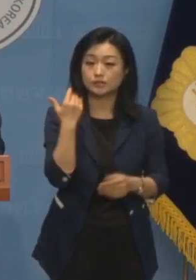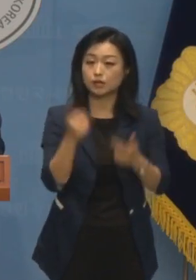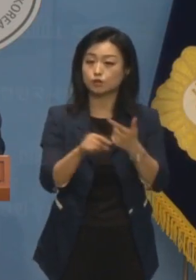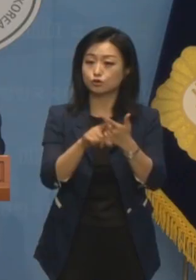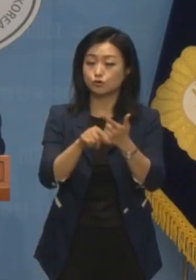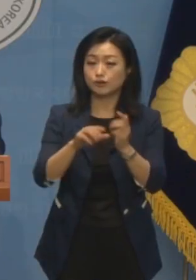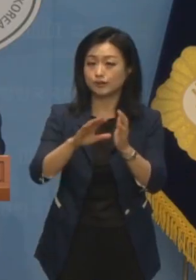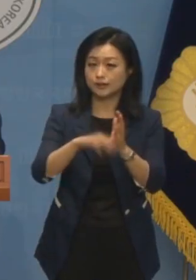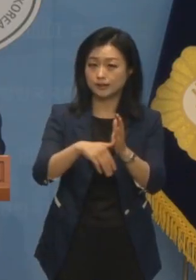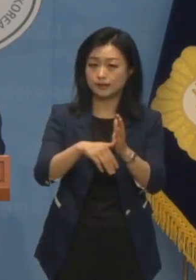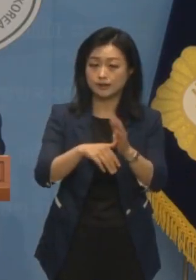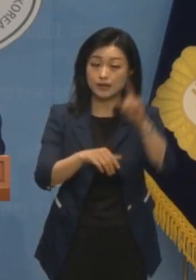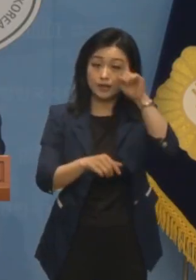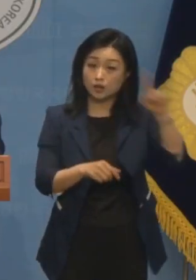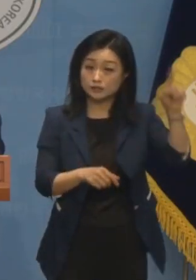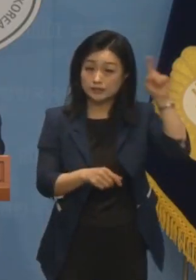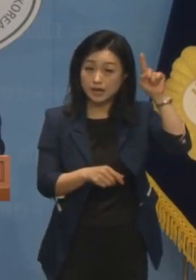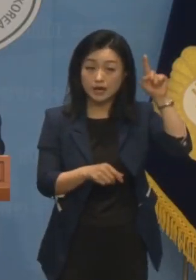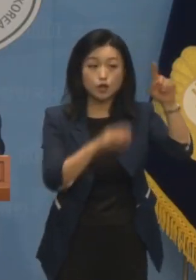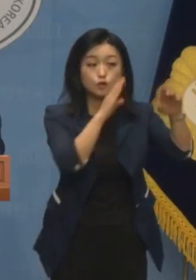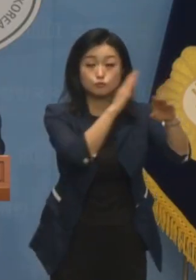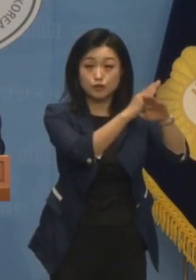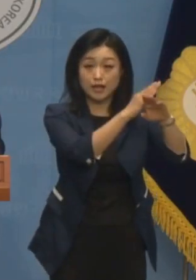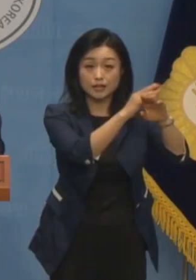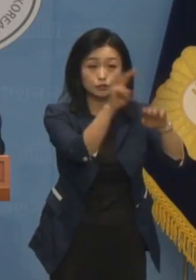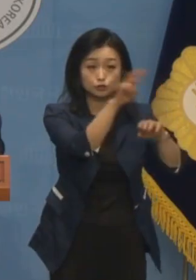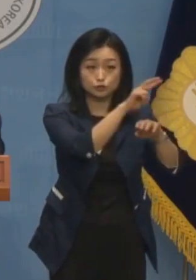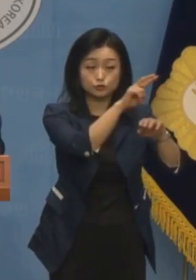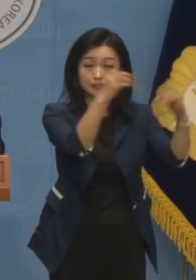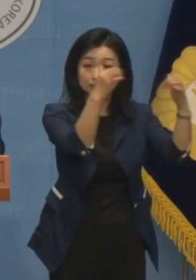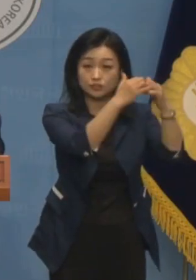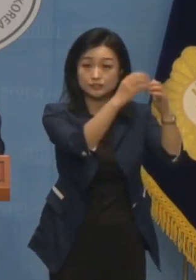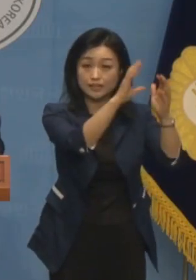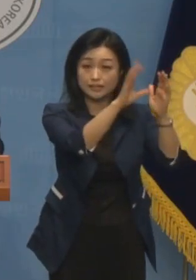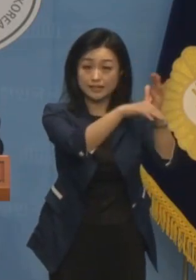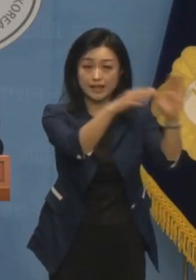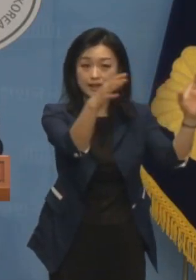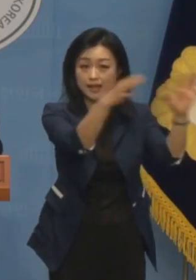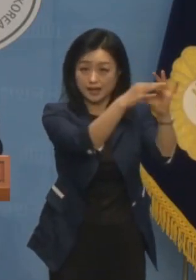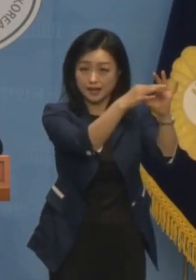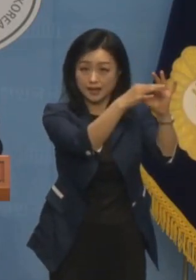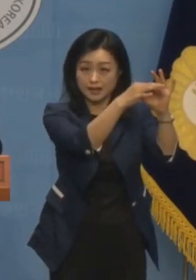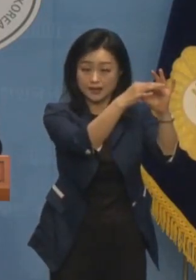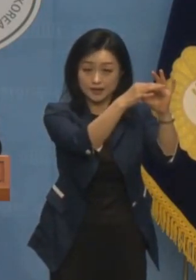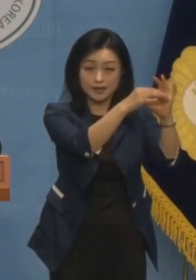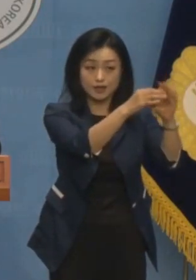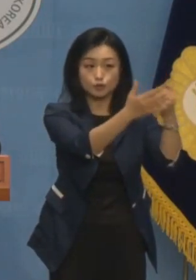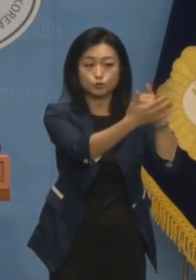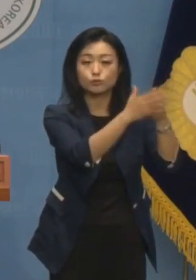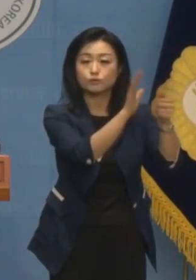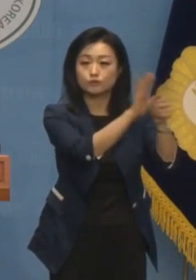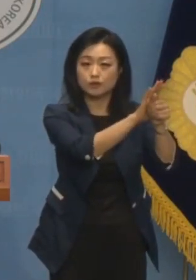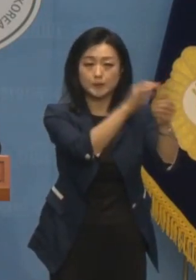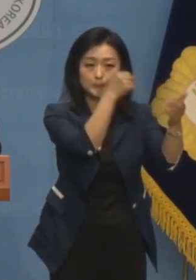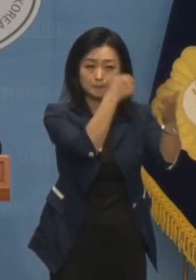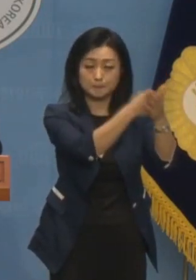6월 러시아와 전쟁 시 자동 군사 개입을 보장하는 상호 동맹 조약을 체결하기도